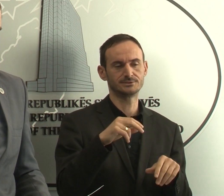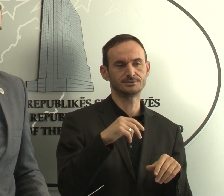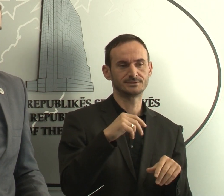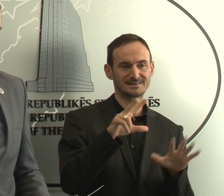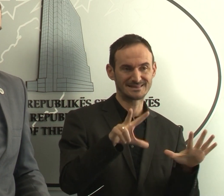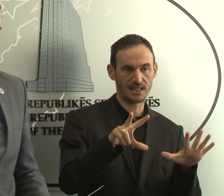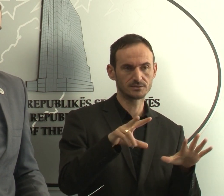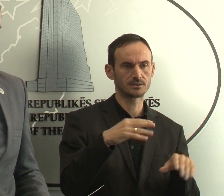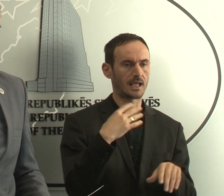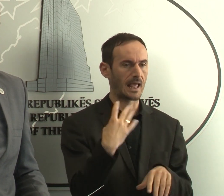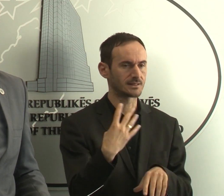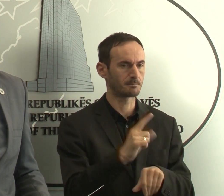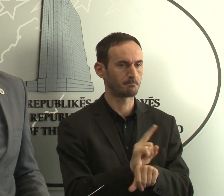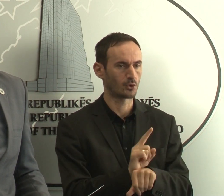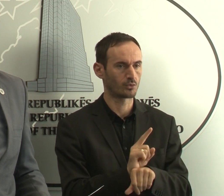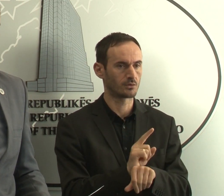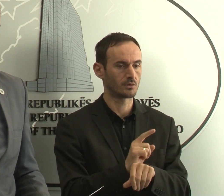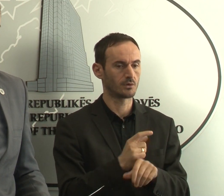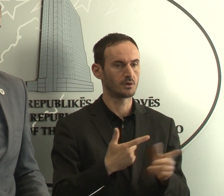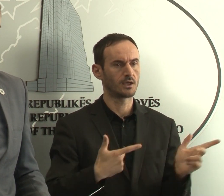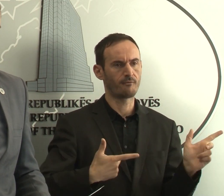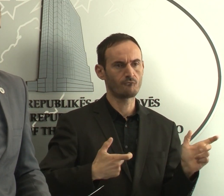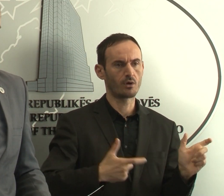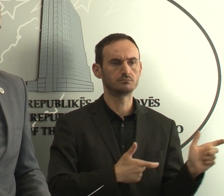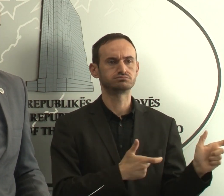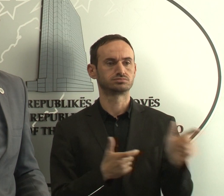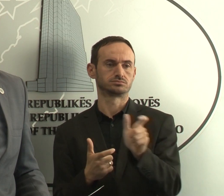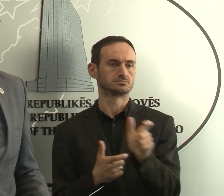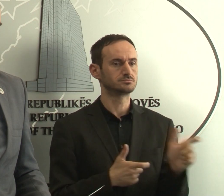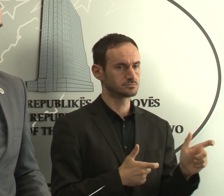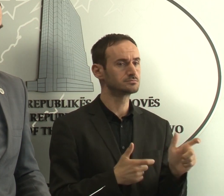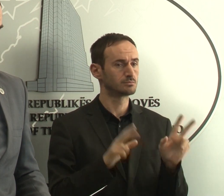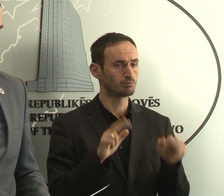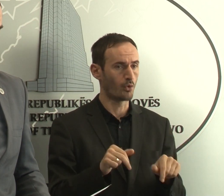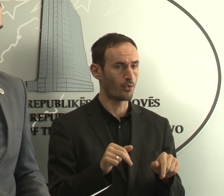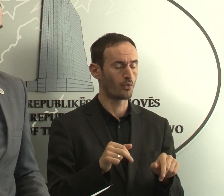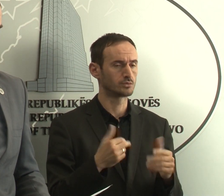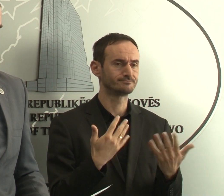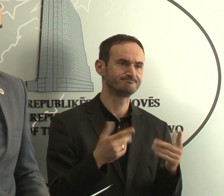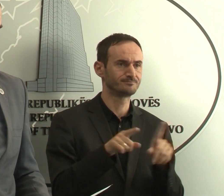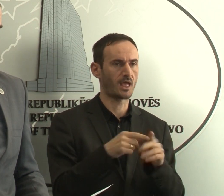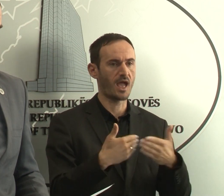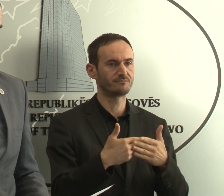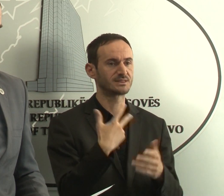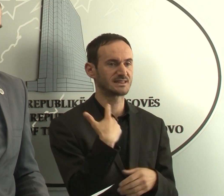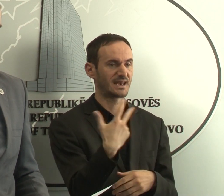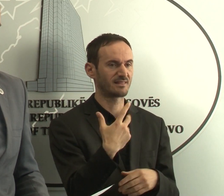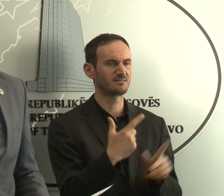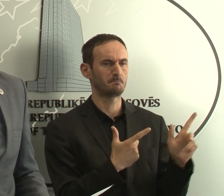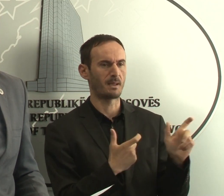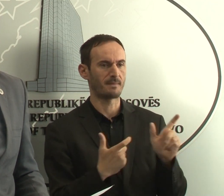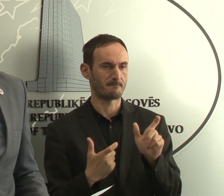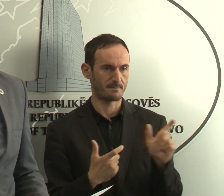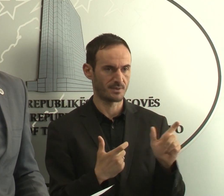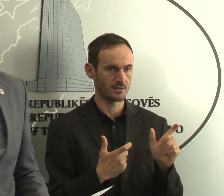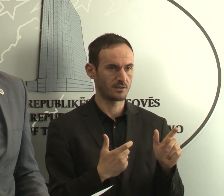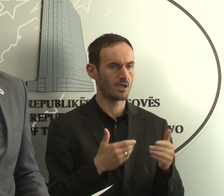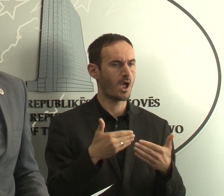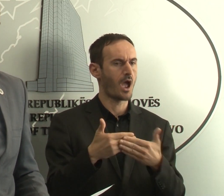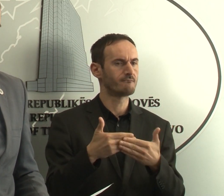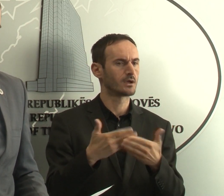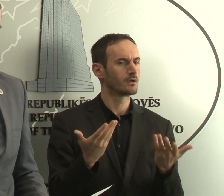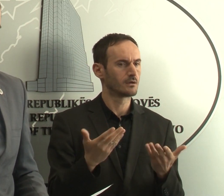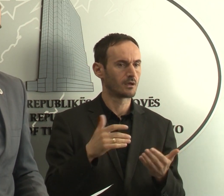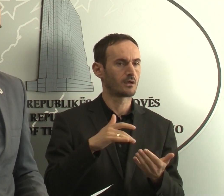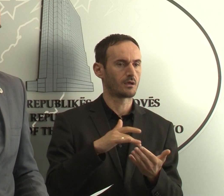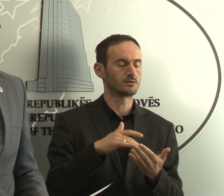ispaljeno je oko 30 metaka za koje se sumnja da su došli sa teritorije Republike Srbije. Povređenih nije bilo, samo materijalna šteta. Do